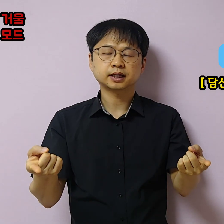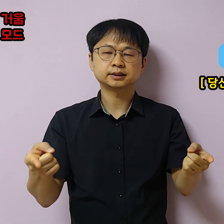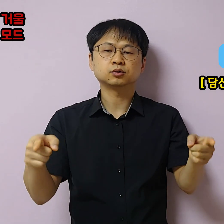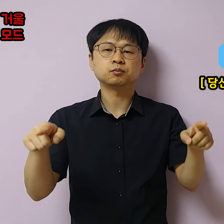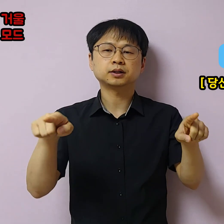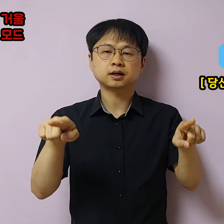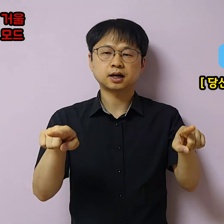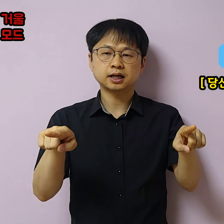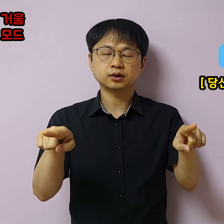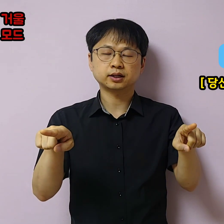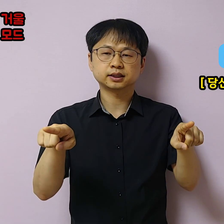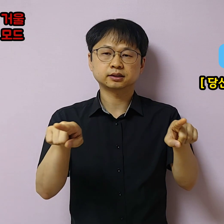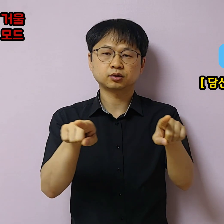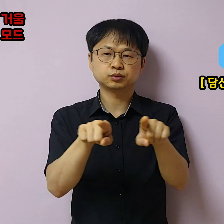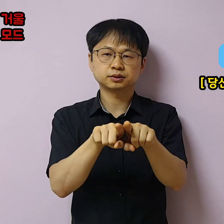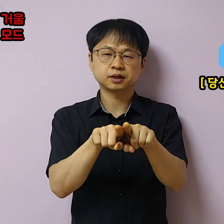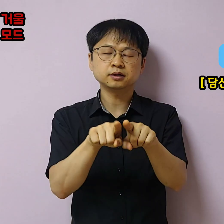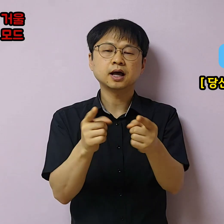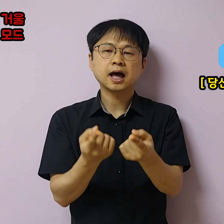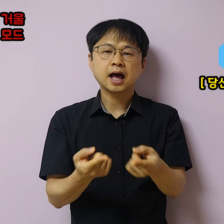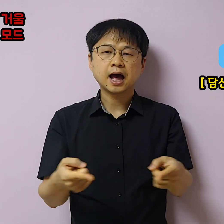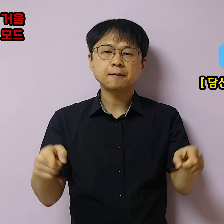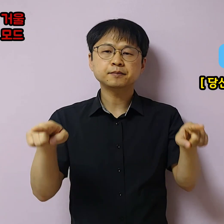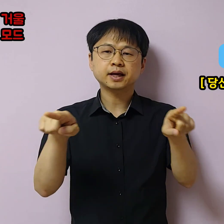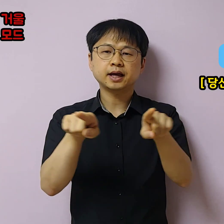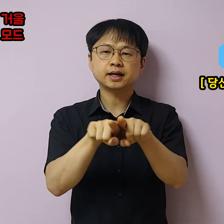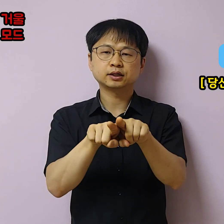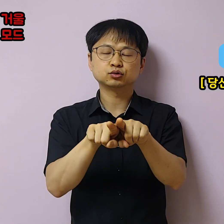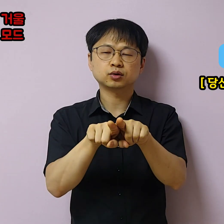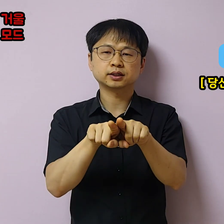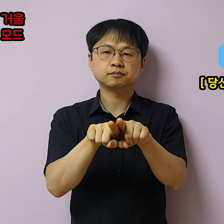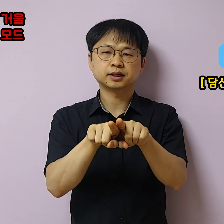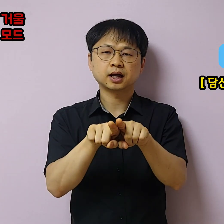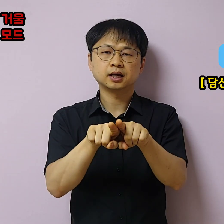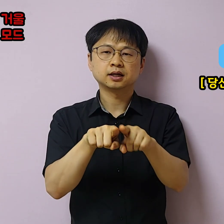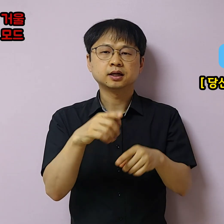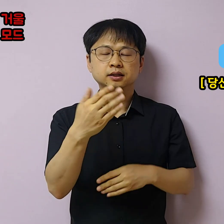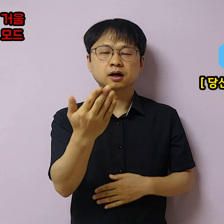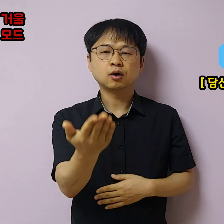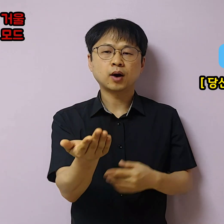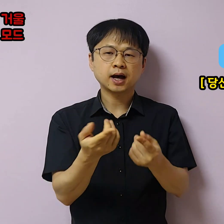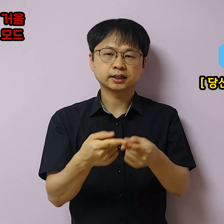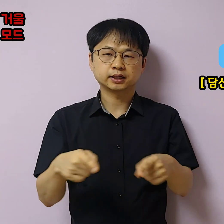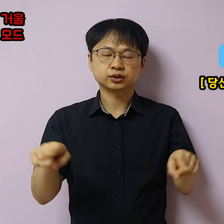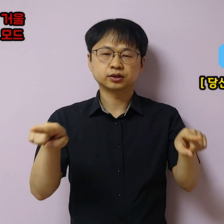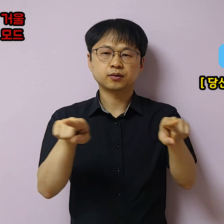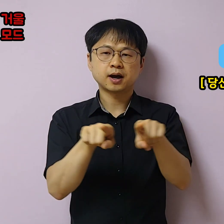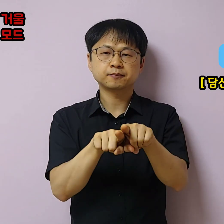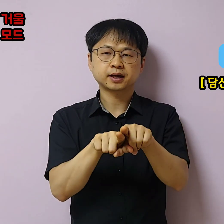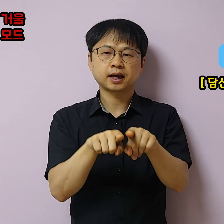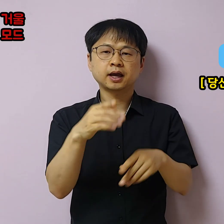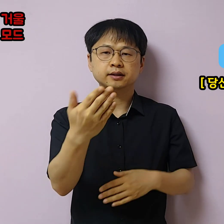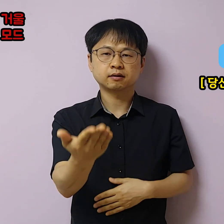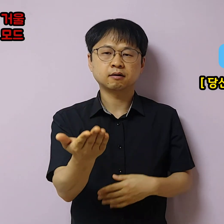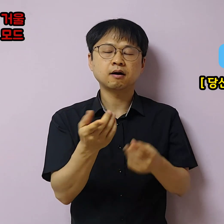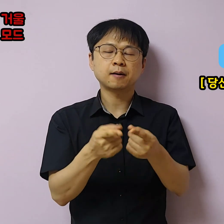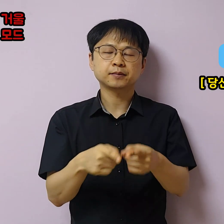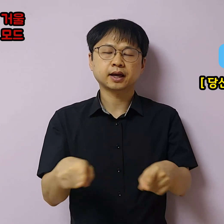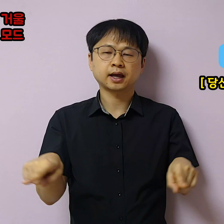다시 손바닥을 아래로 한 상태로 붙이면 함께라는 수어가 됩니다. 너와가 되겠죠. 너와 함께, 너